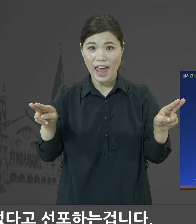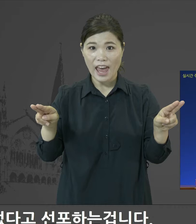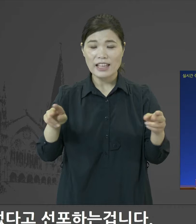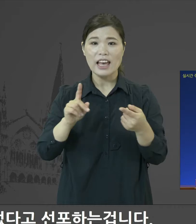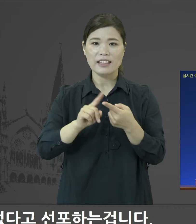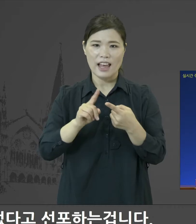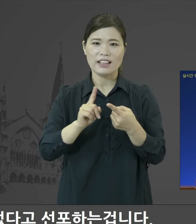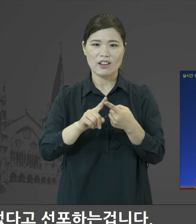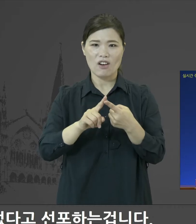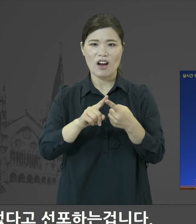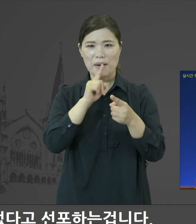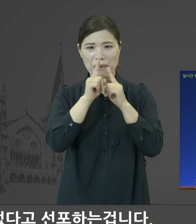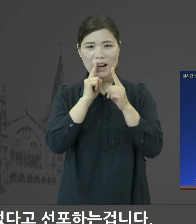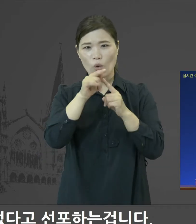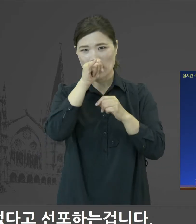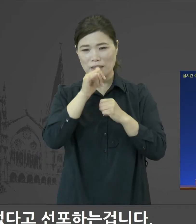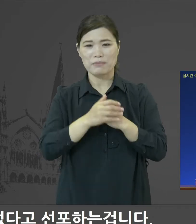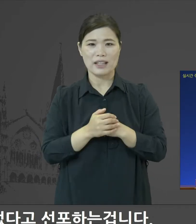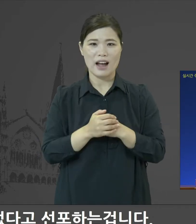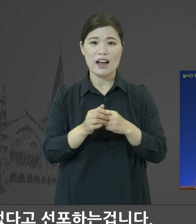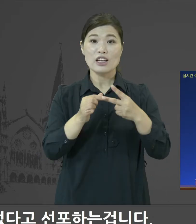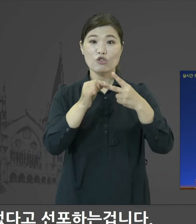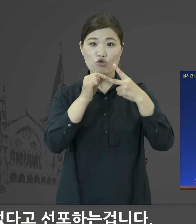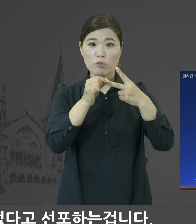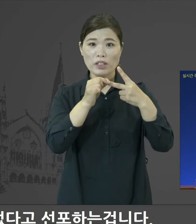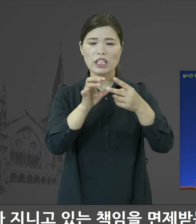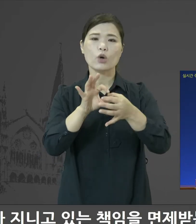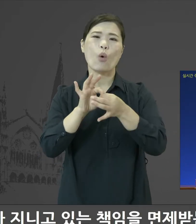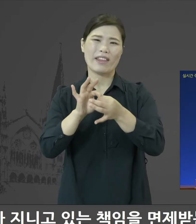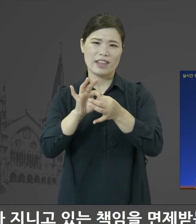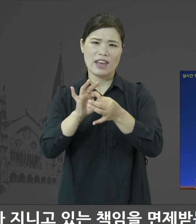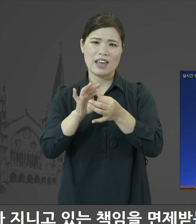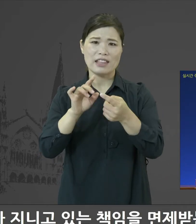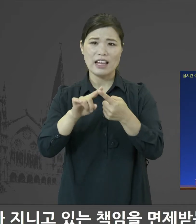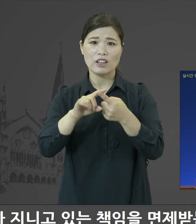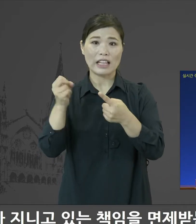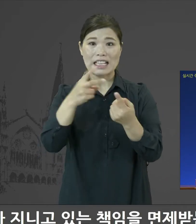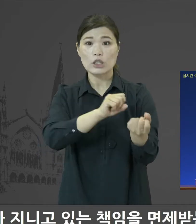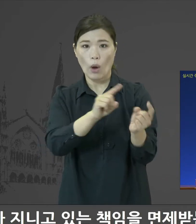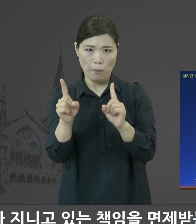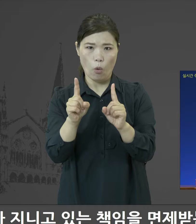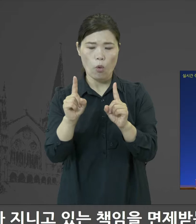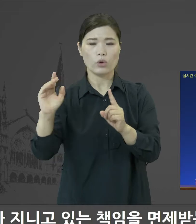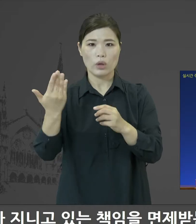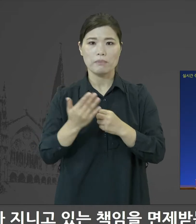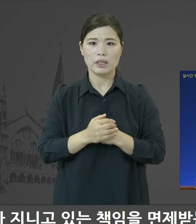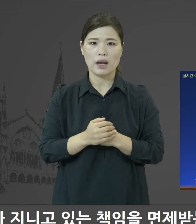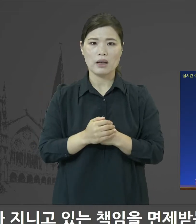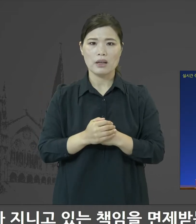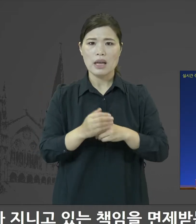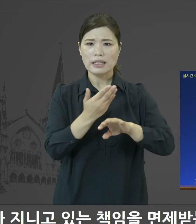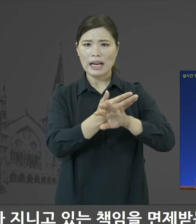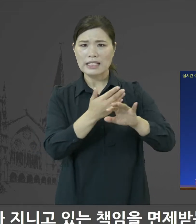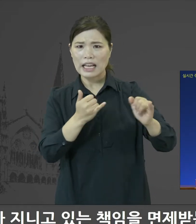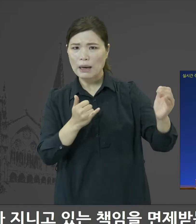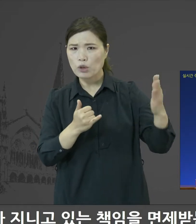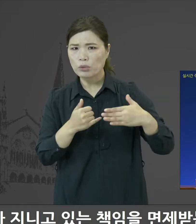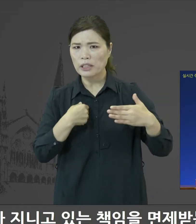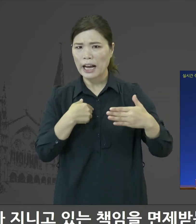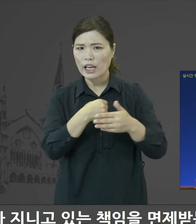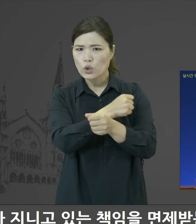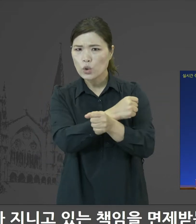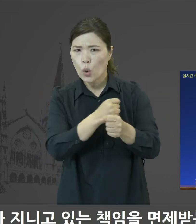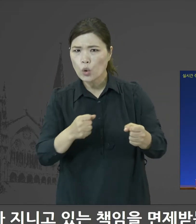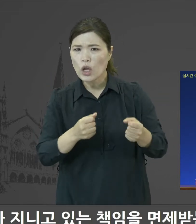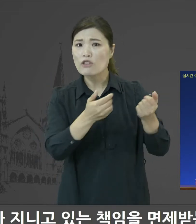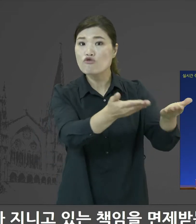집행되지 않는 겁니다. 두 번째는 관계가 개선되어지는 겁니다. 내가 누구인가로부터 용서받을 때, 내가 누군가를